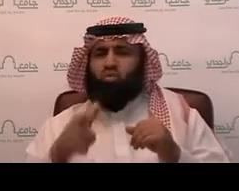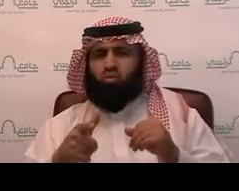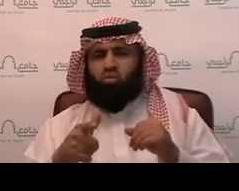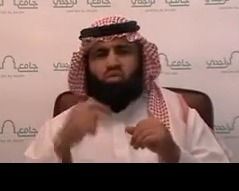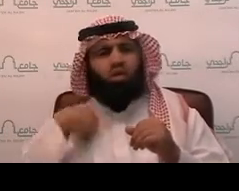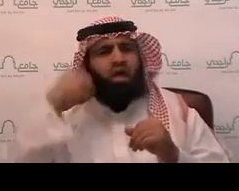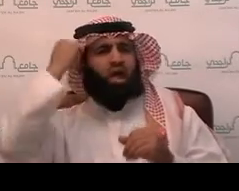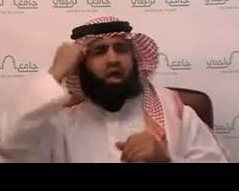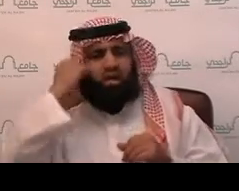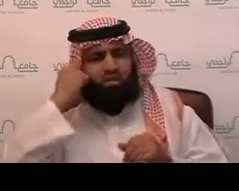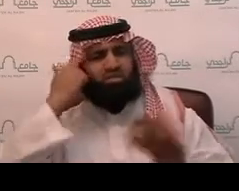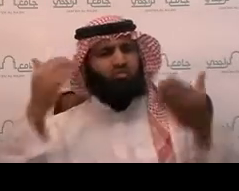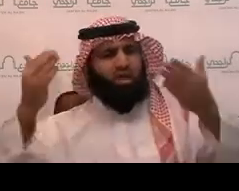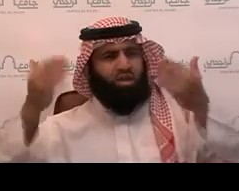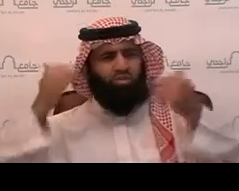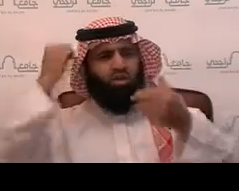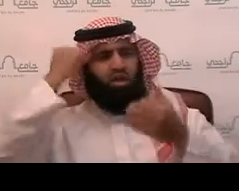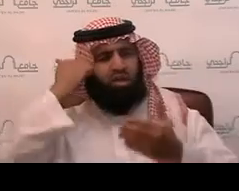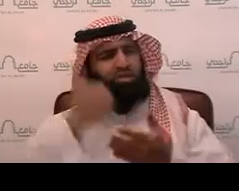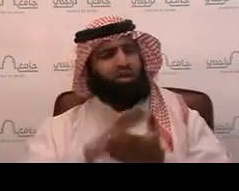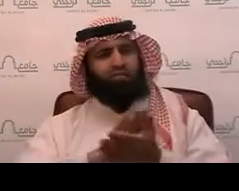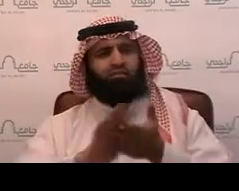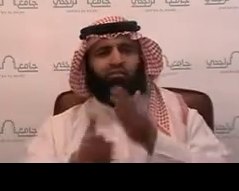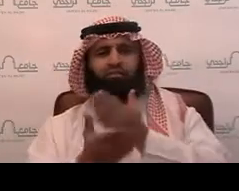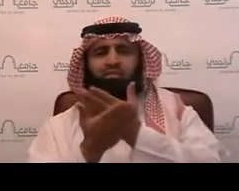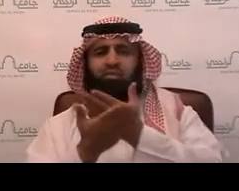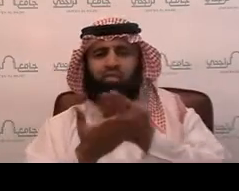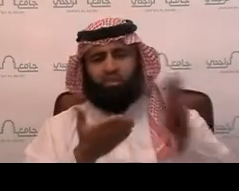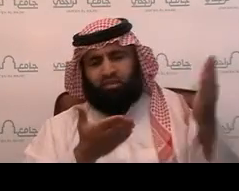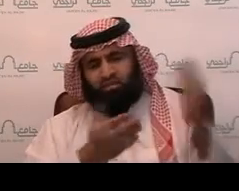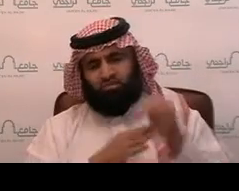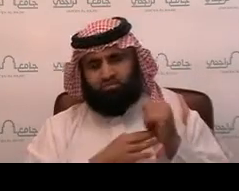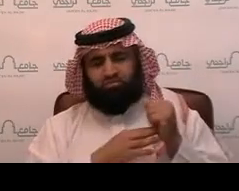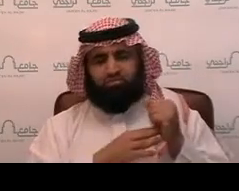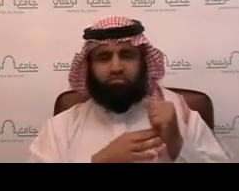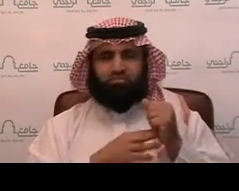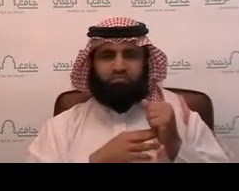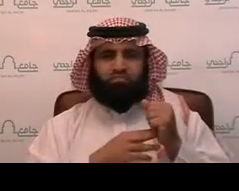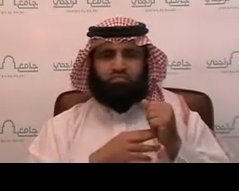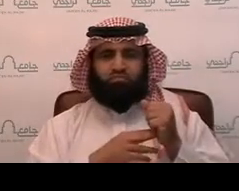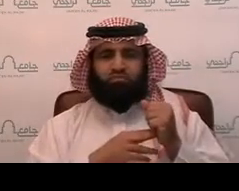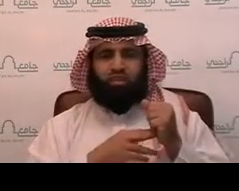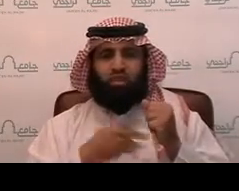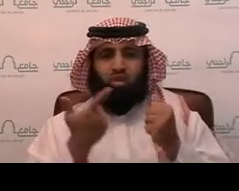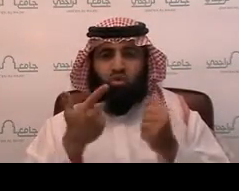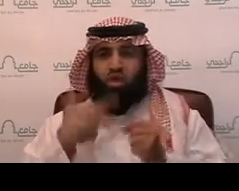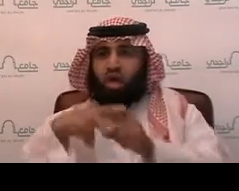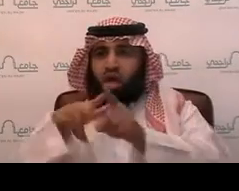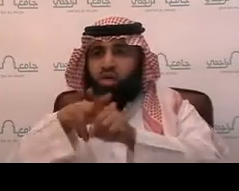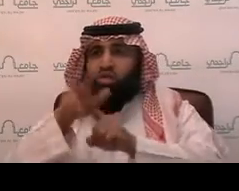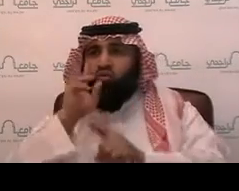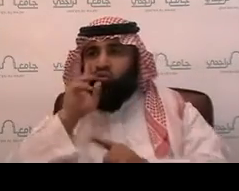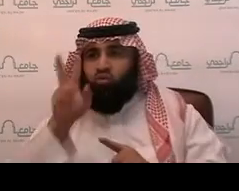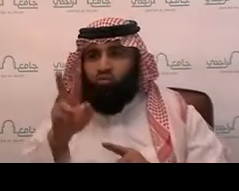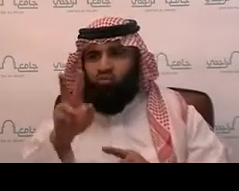فرطت في جنب الله وإن كنت لمن الساخرين، أو تقول حين ترى العذاب